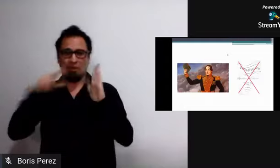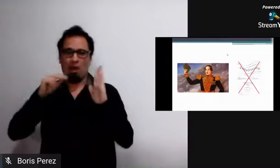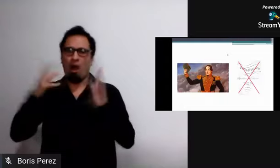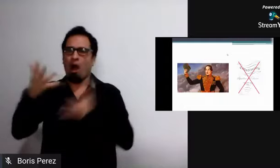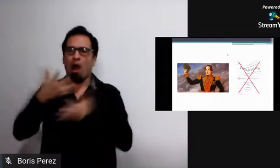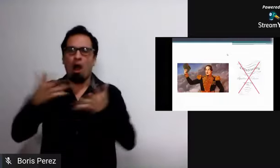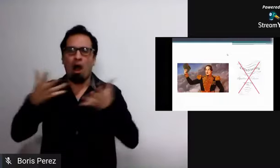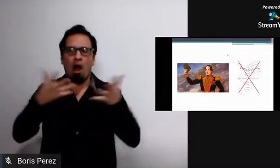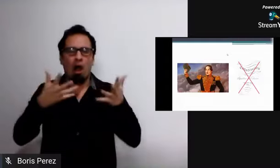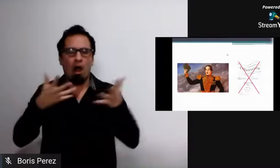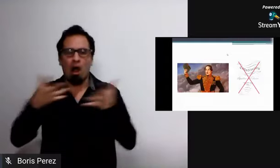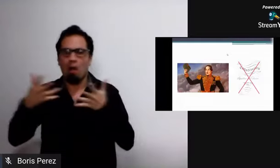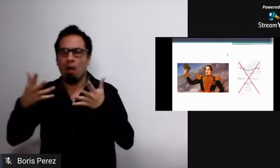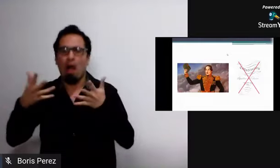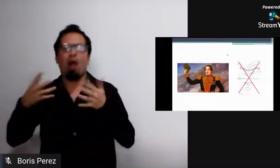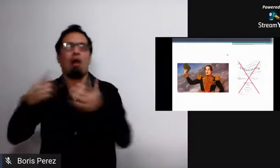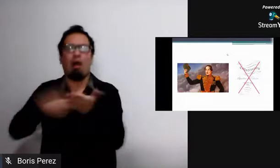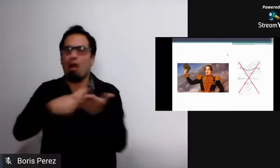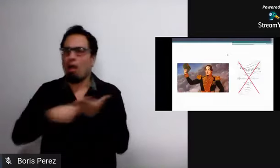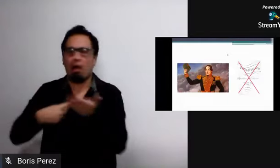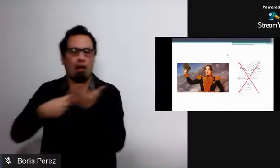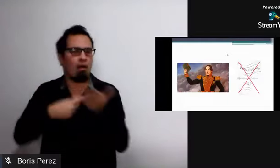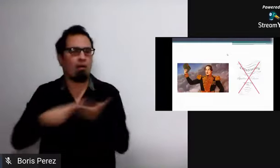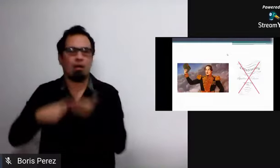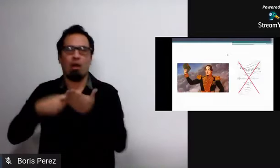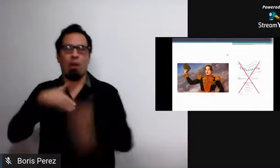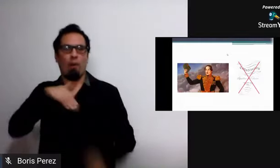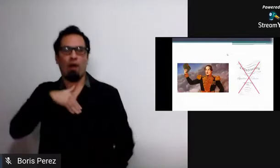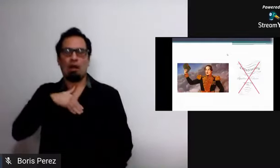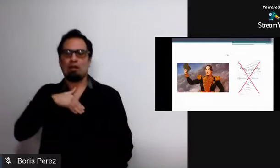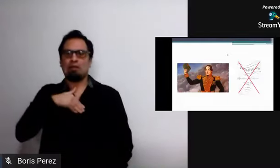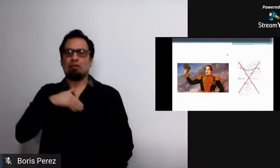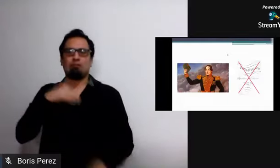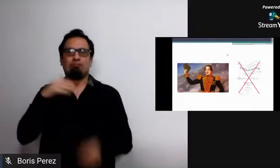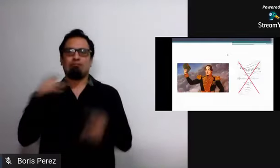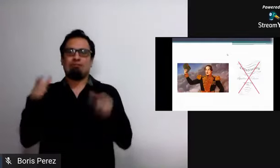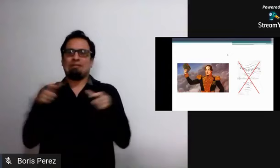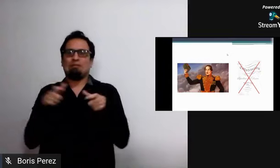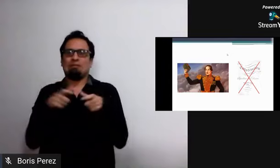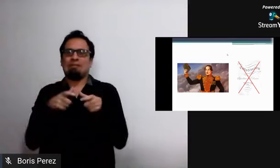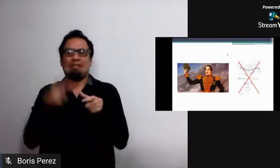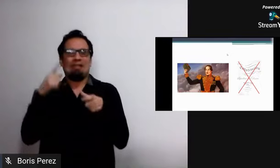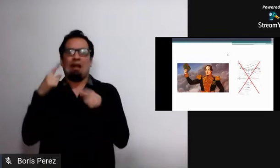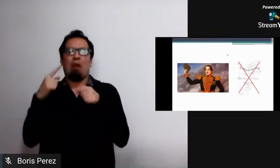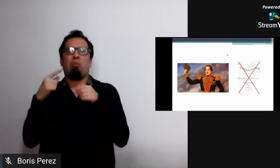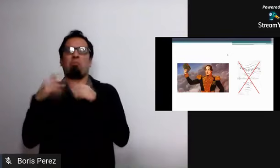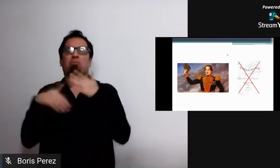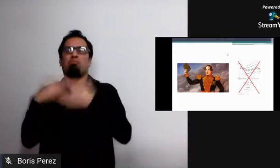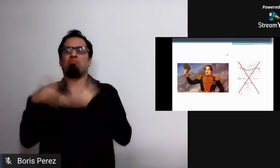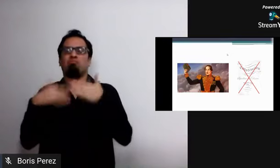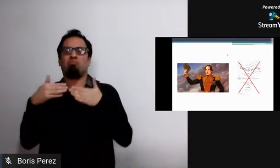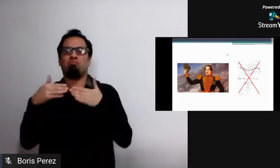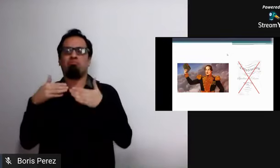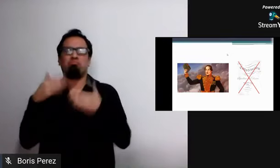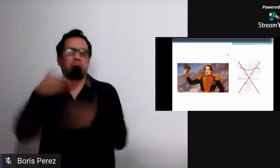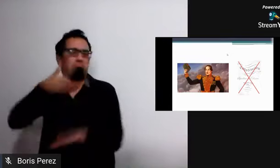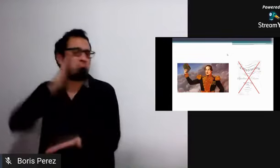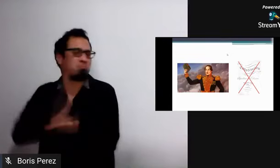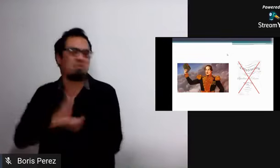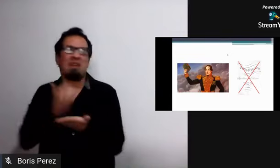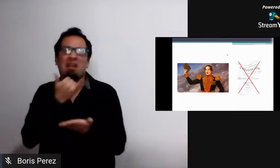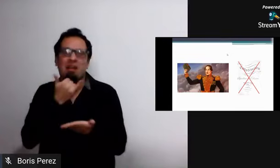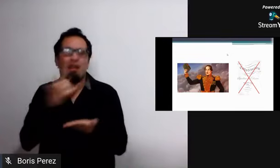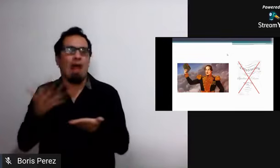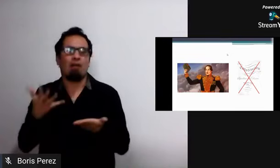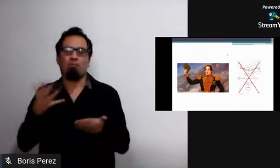importante era un voto democrático. Entonces siguieron estos conflictos y Bolívar en su